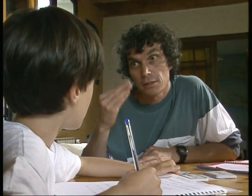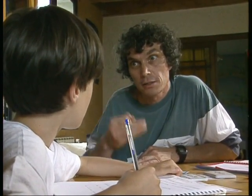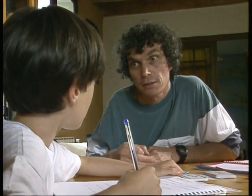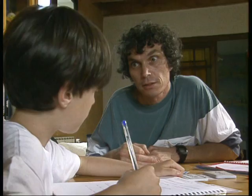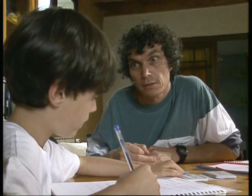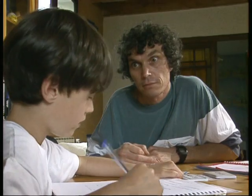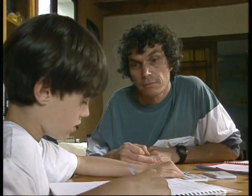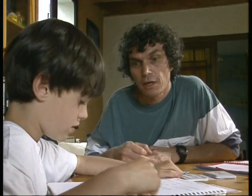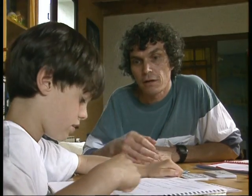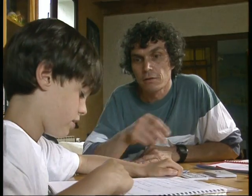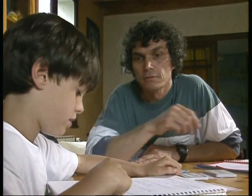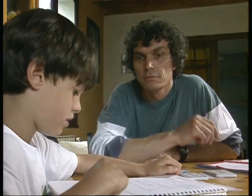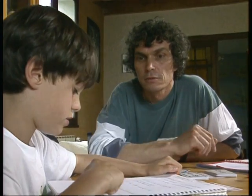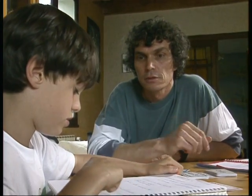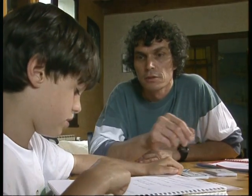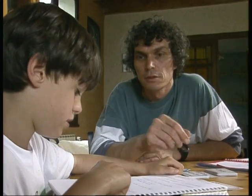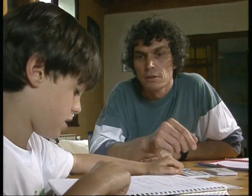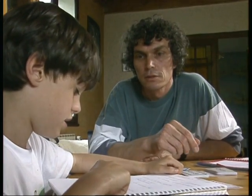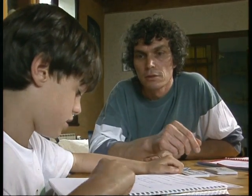l'écrire. Oui.